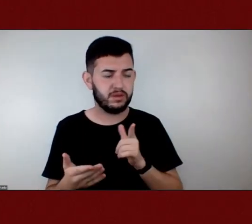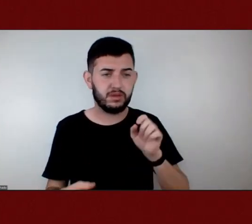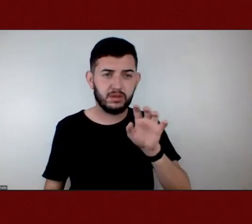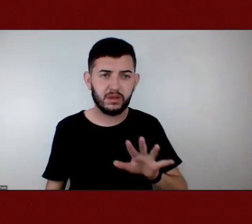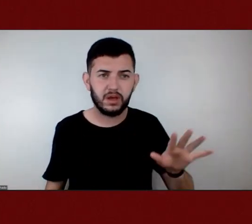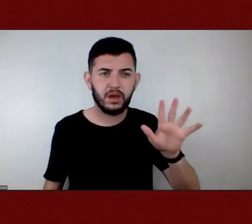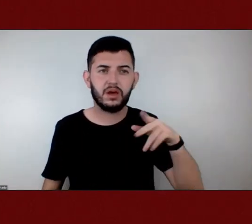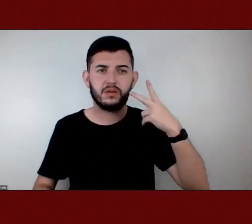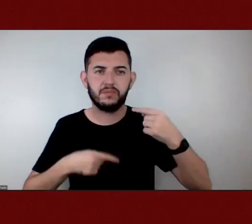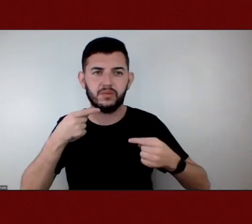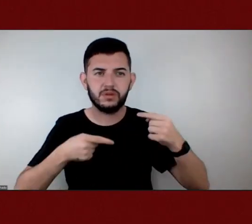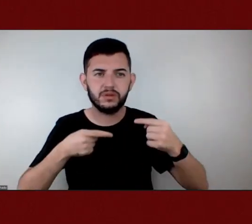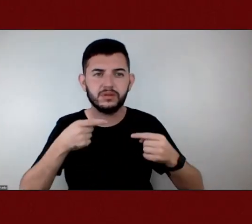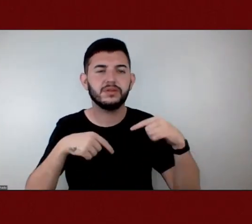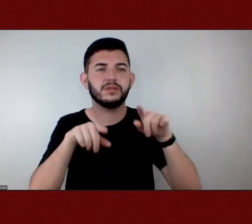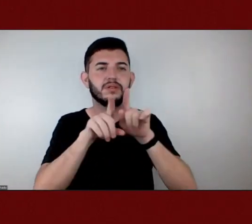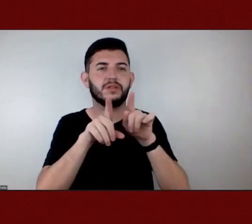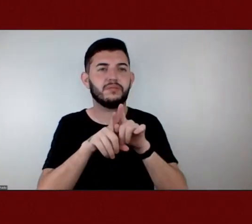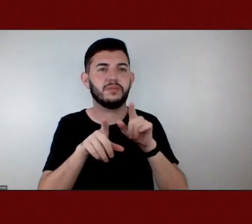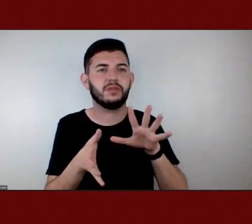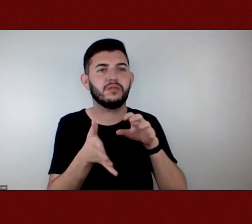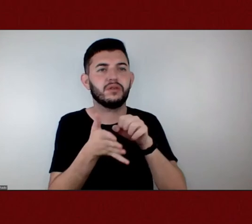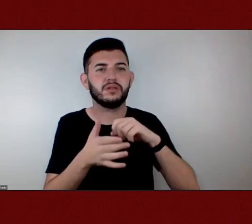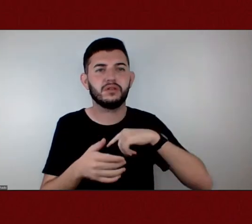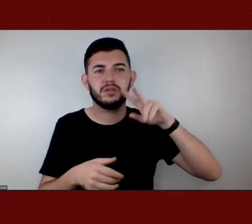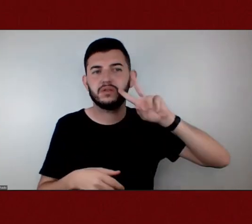e passado ao registro histórico.